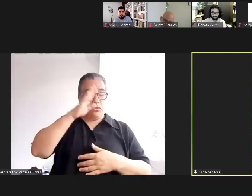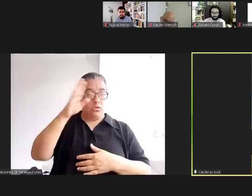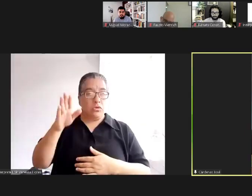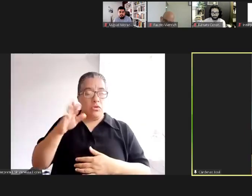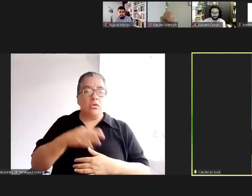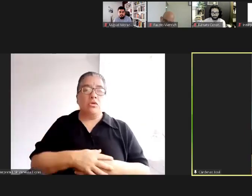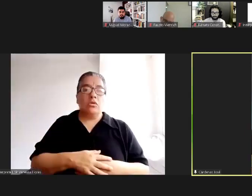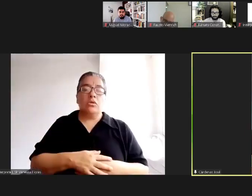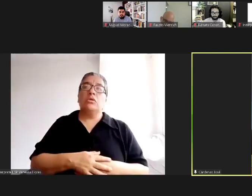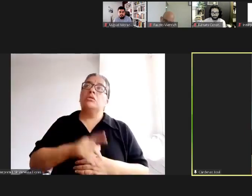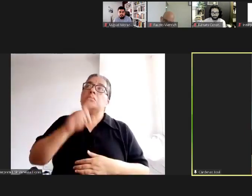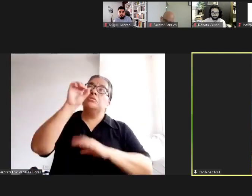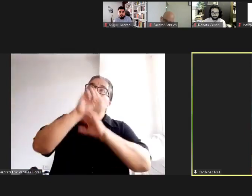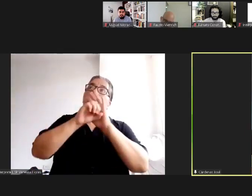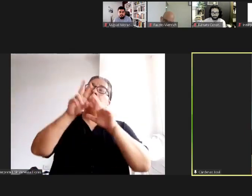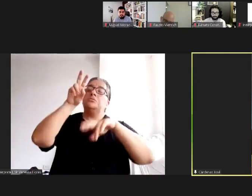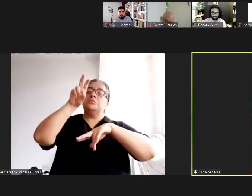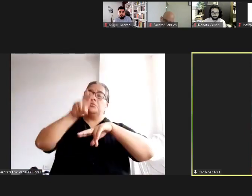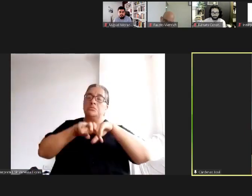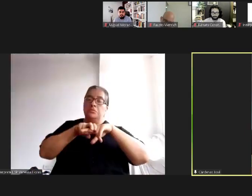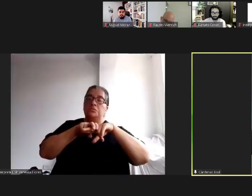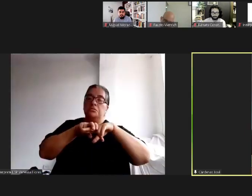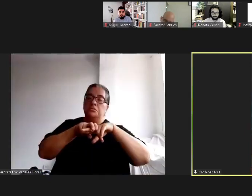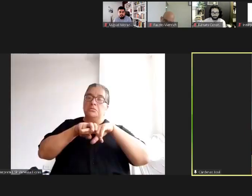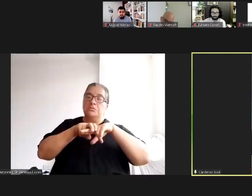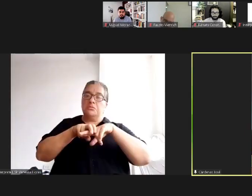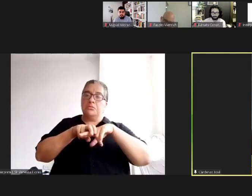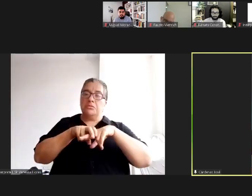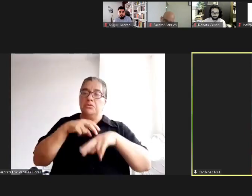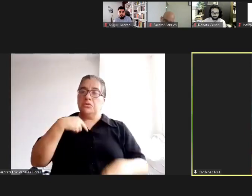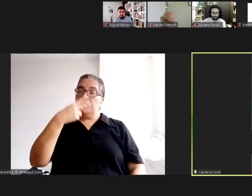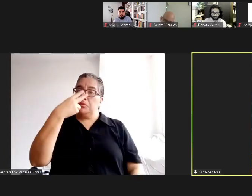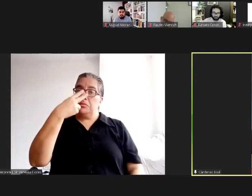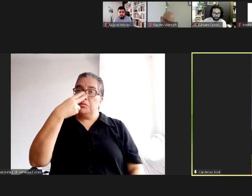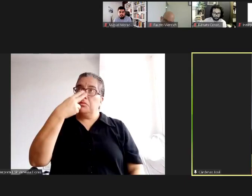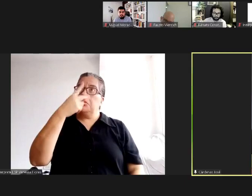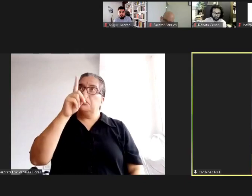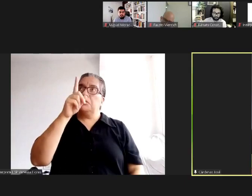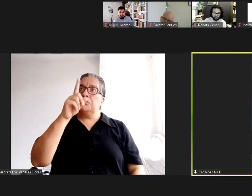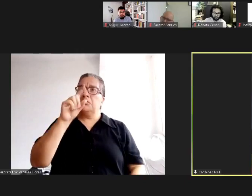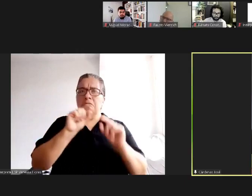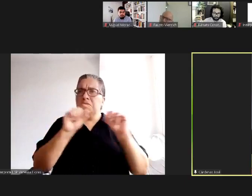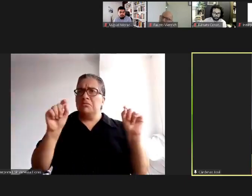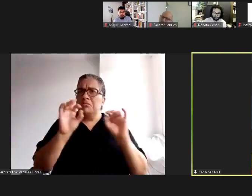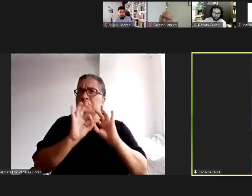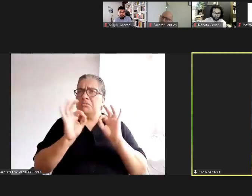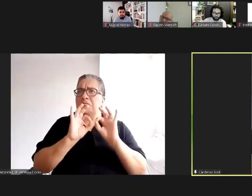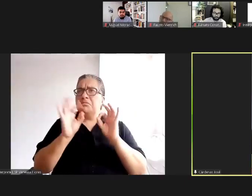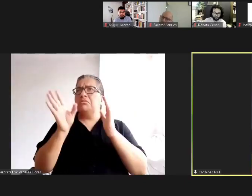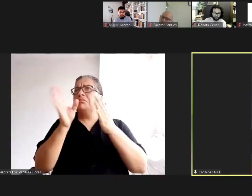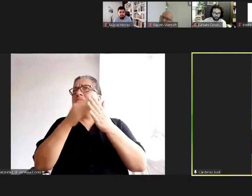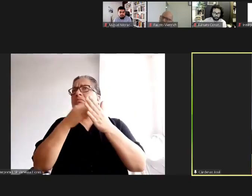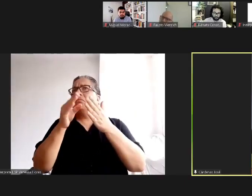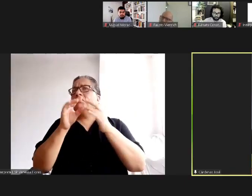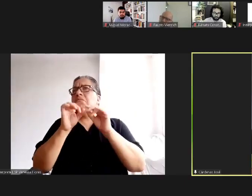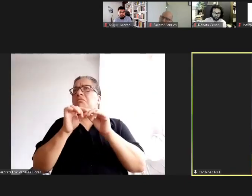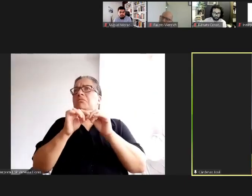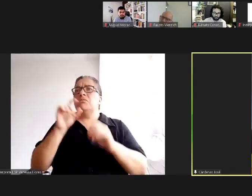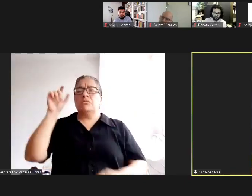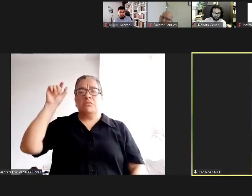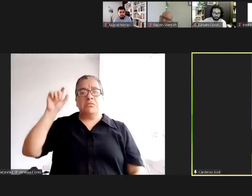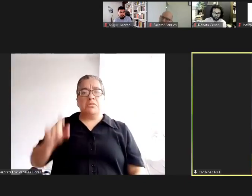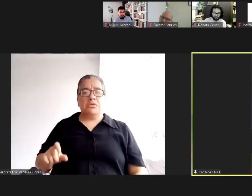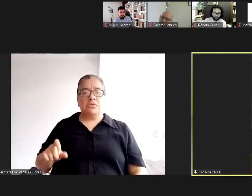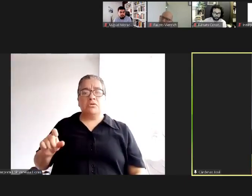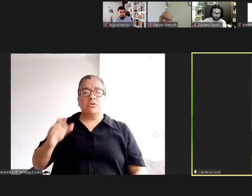al cine, me siento y de repente yo estoy viendo la película, no veo el subtitulado, no escucho la audiodescripción y al costado tengo a una persona con